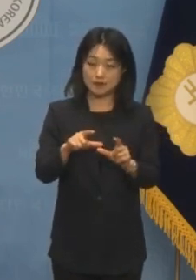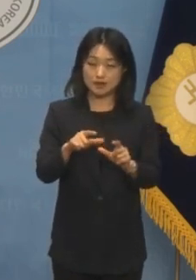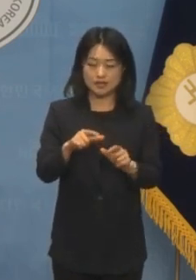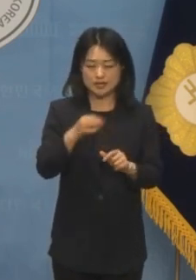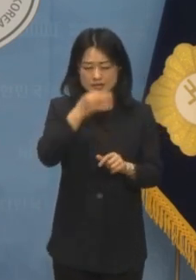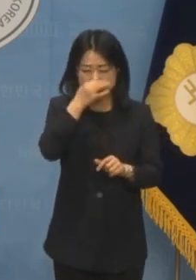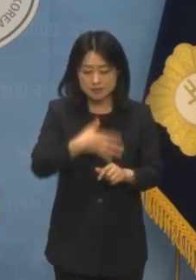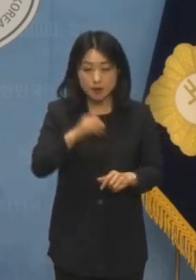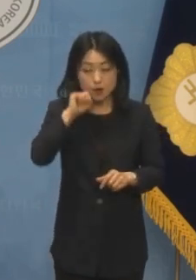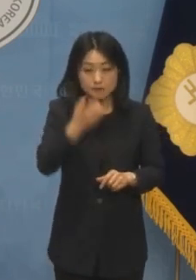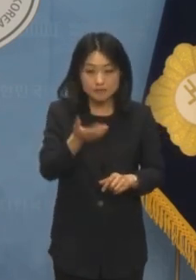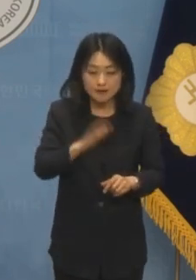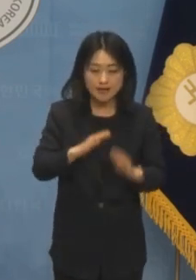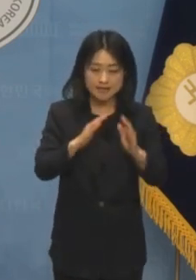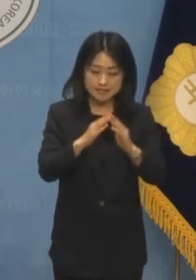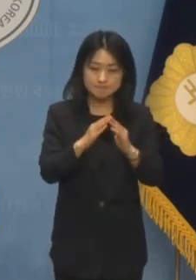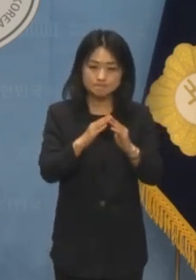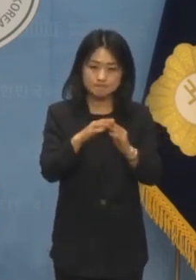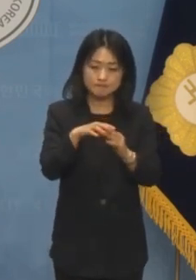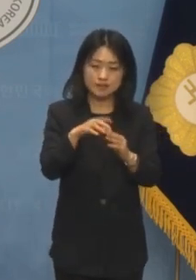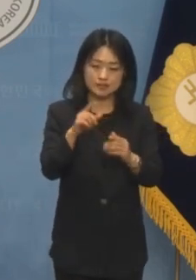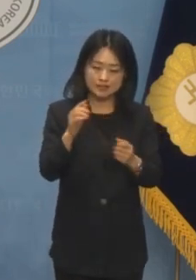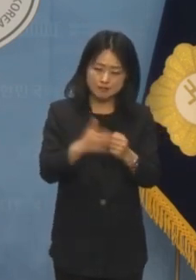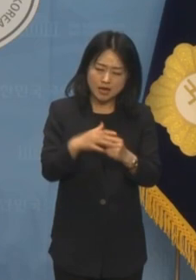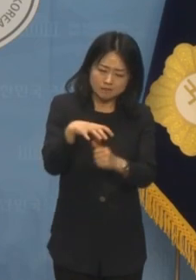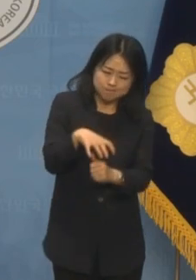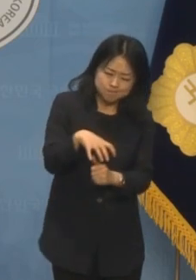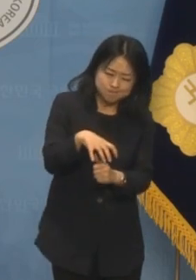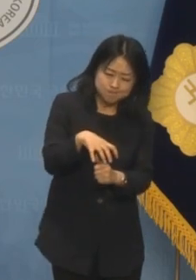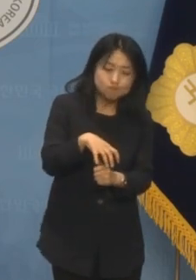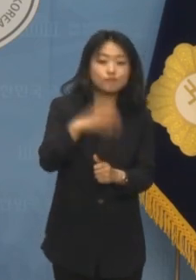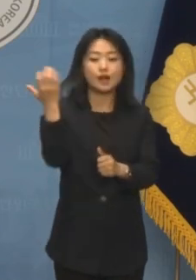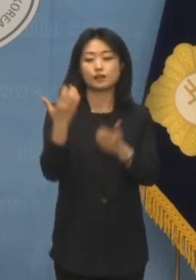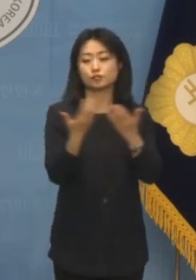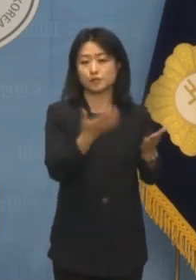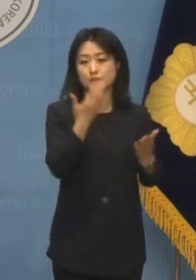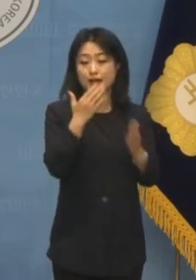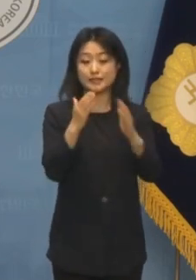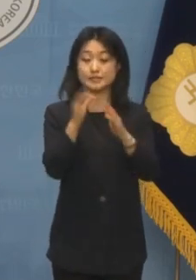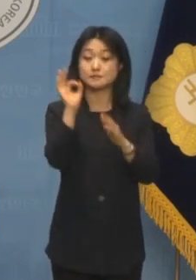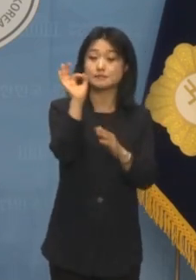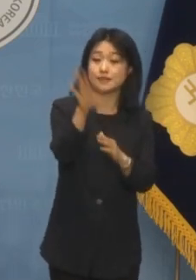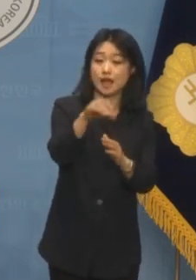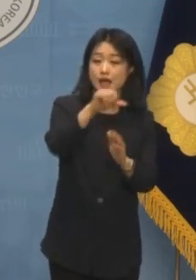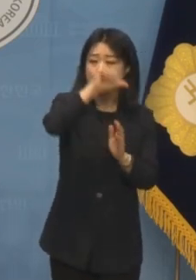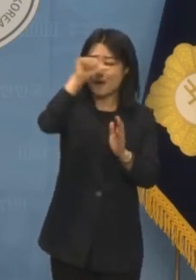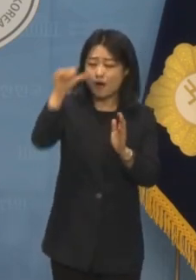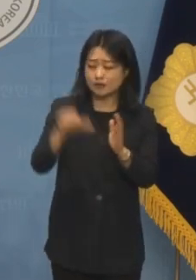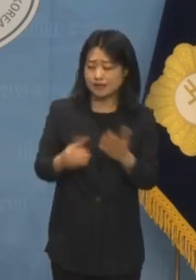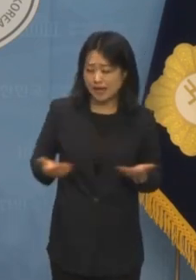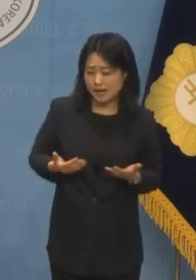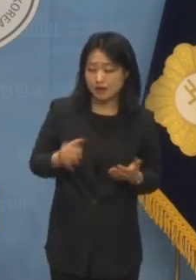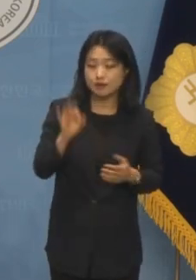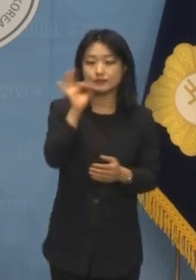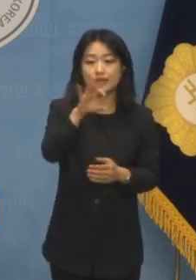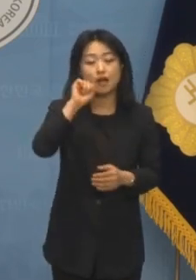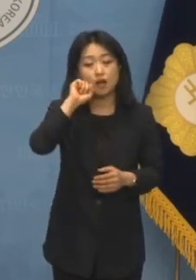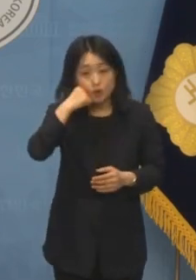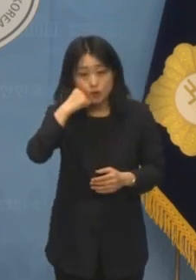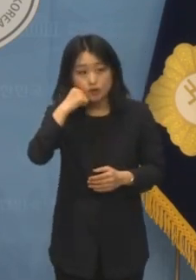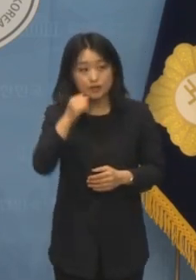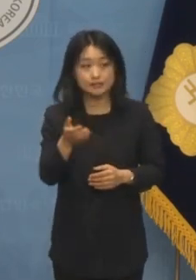문제를 실질적으로 해결할 것입니다. 내 집 마련은 평생은 이래도 이룰 수 없는 꿈이